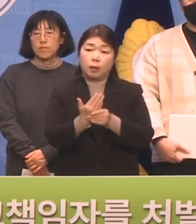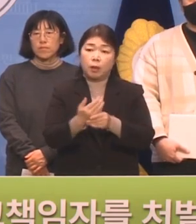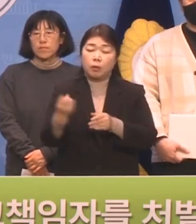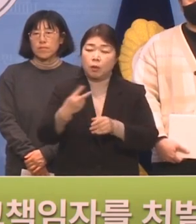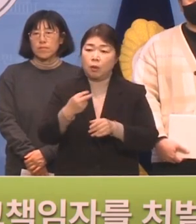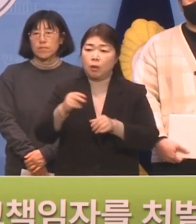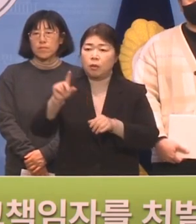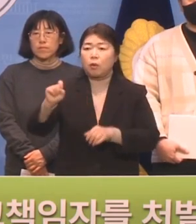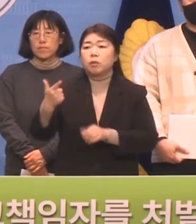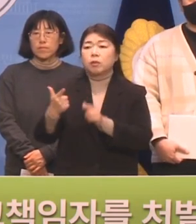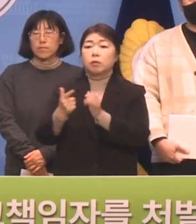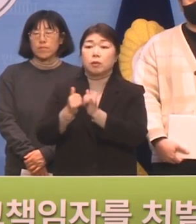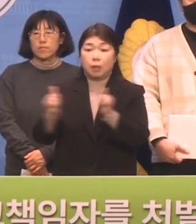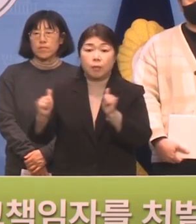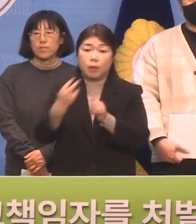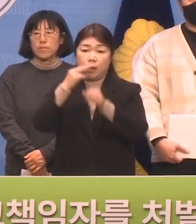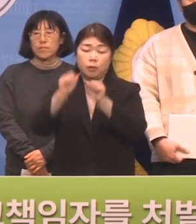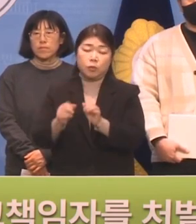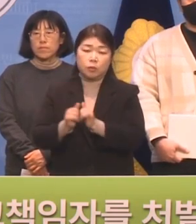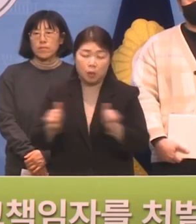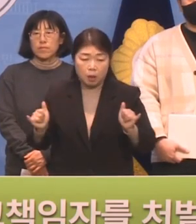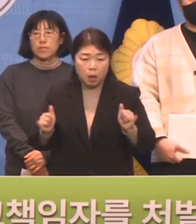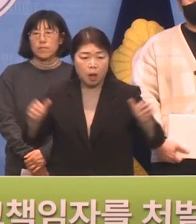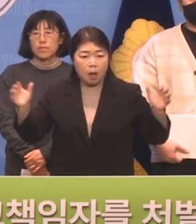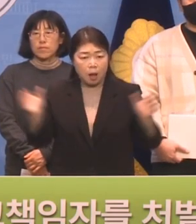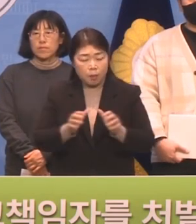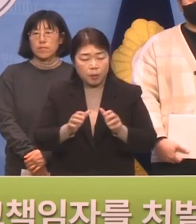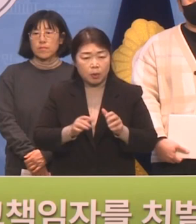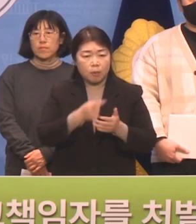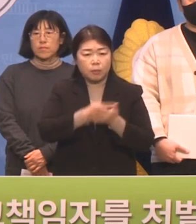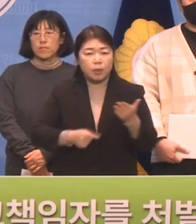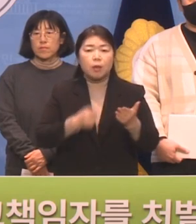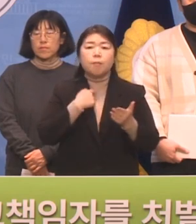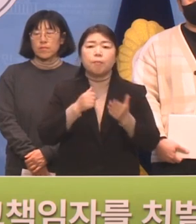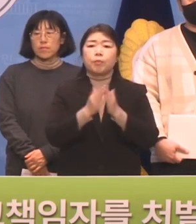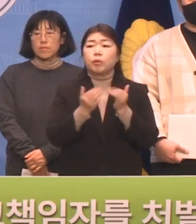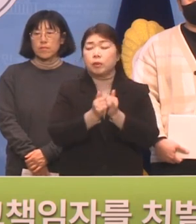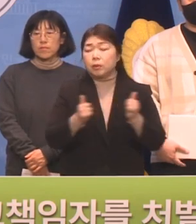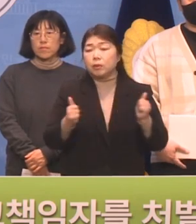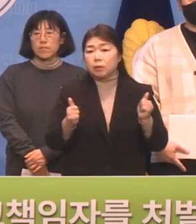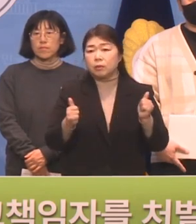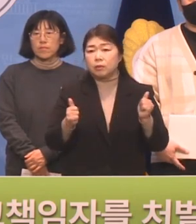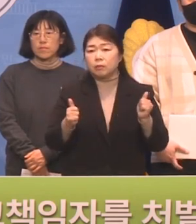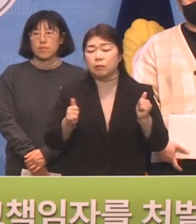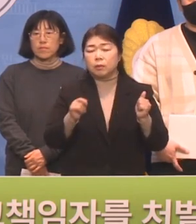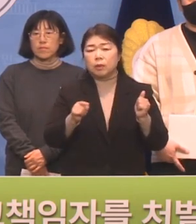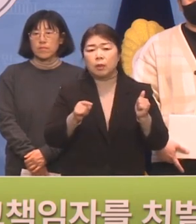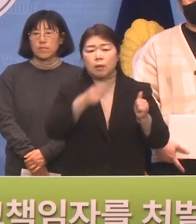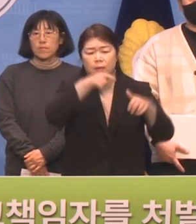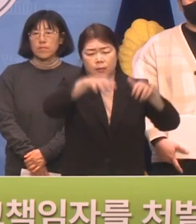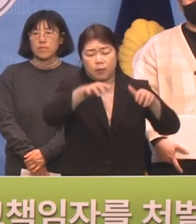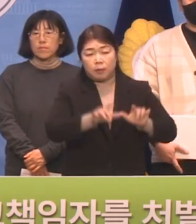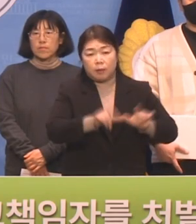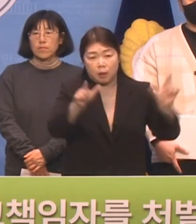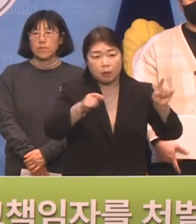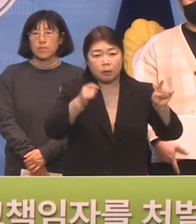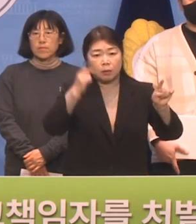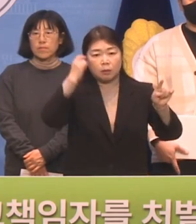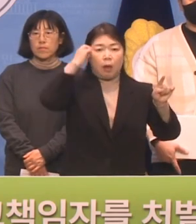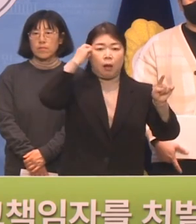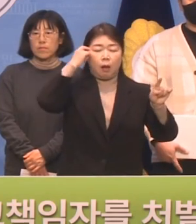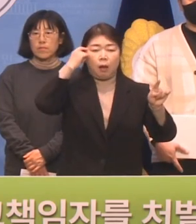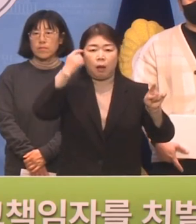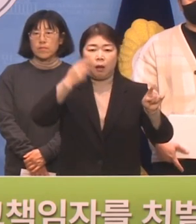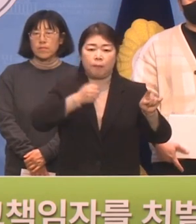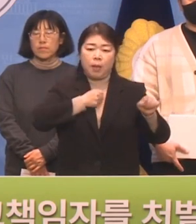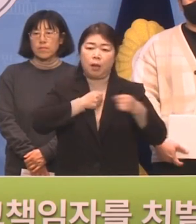16분의 생존자분들, 그래서 이 피해 당사자들은 그날의 아픔, 그날의 현장에서